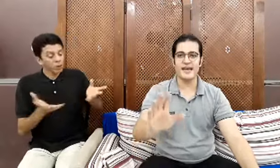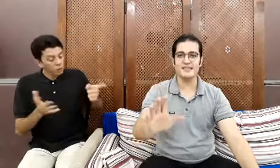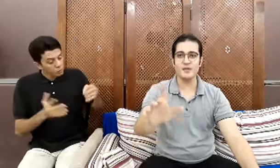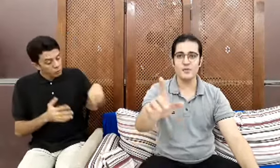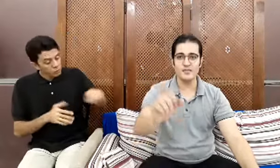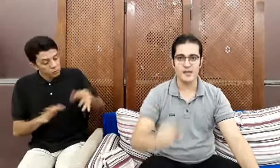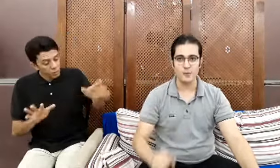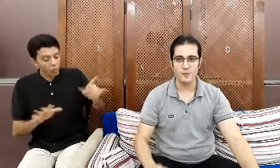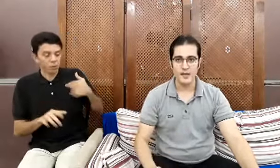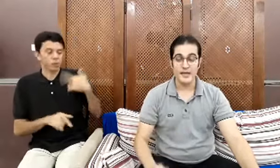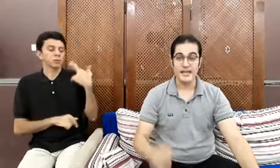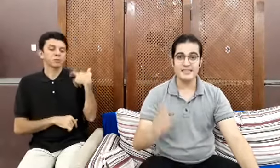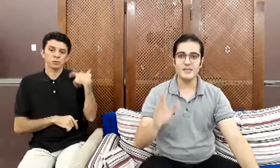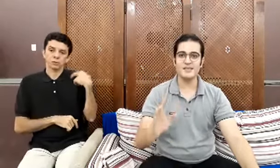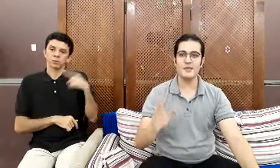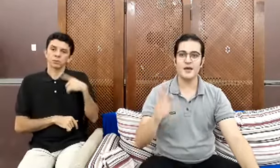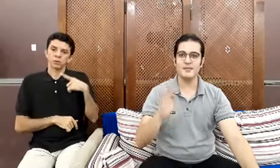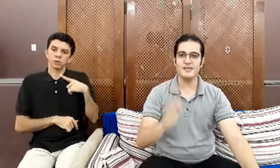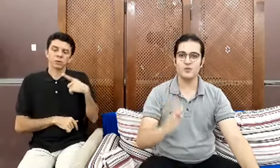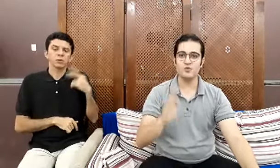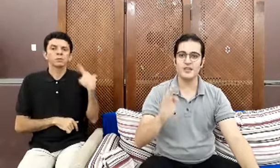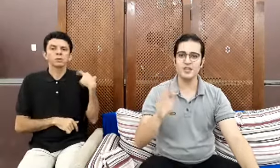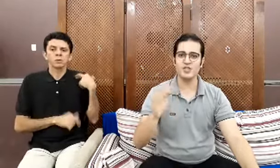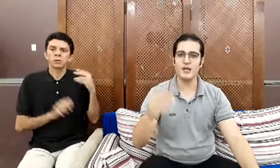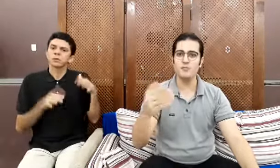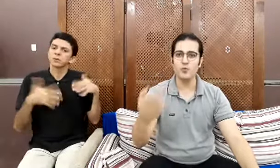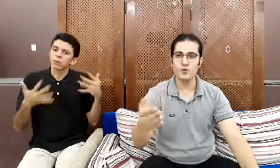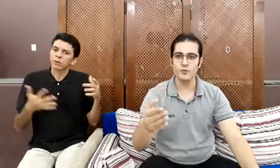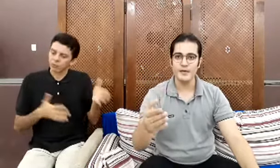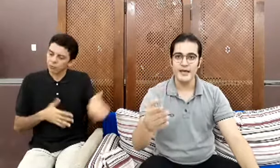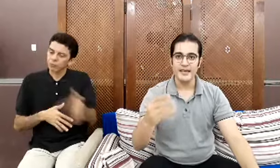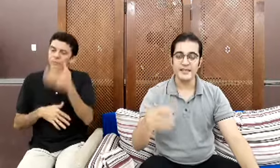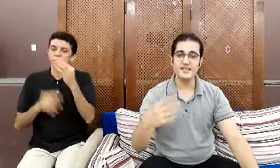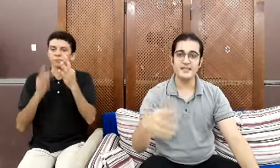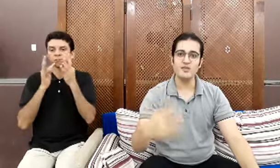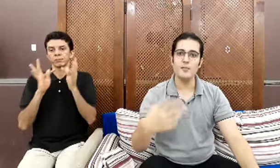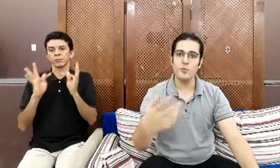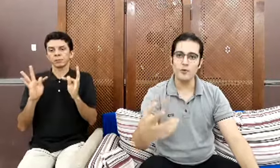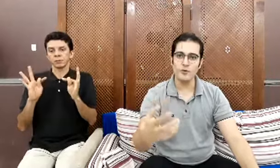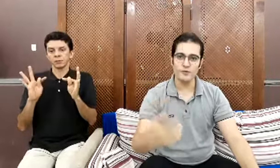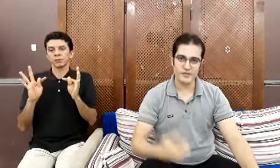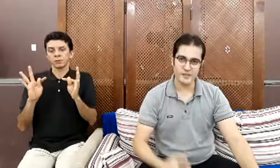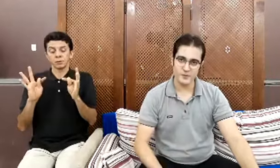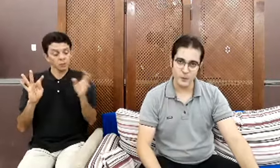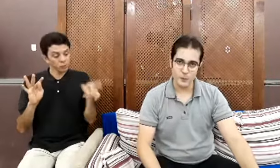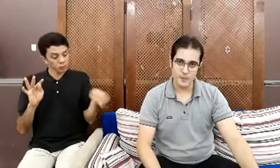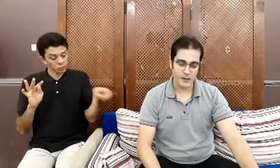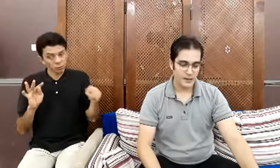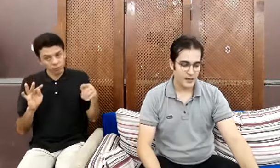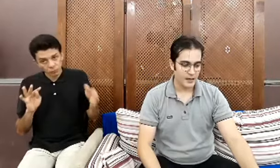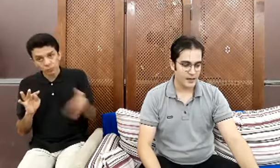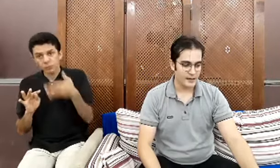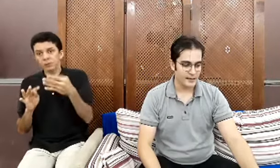é realizar uma missão. E essa missão é a missão do testemunho. E esse testemunho que vocês